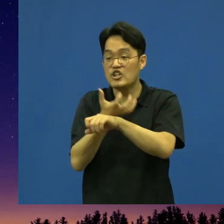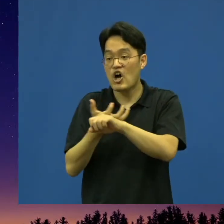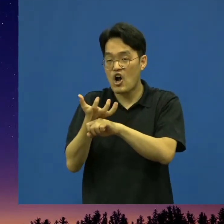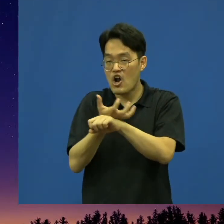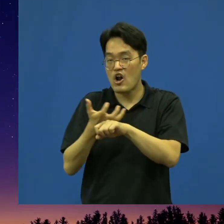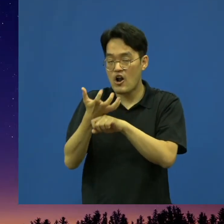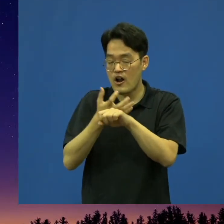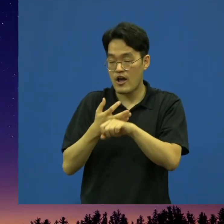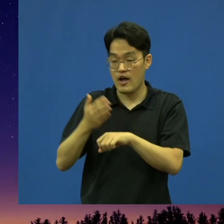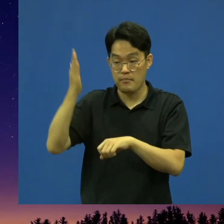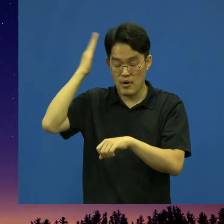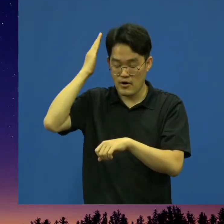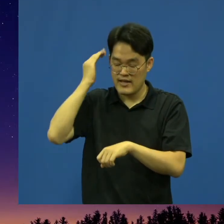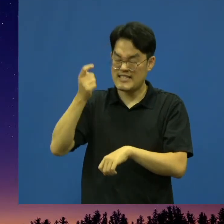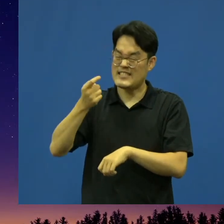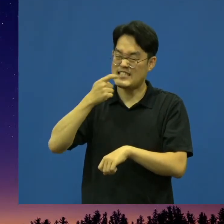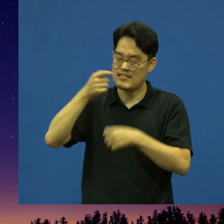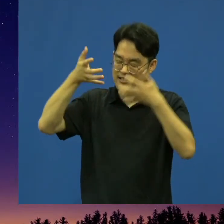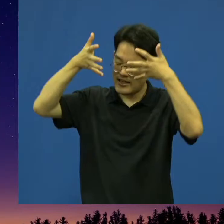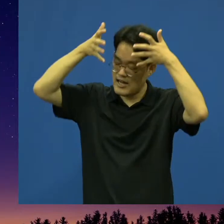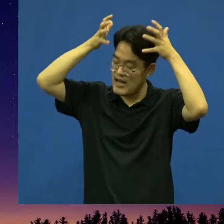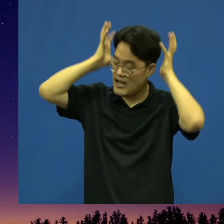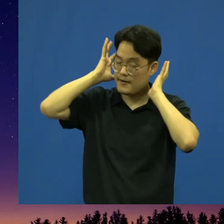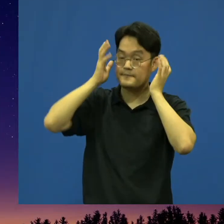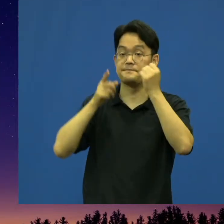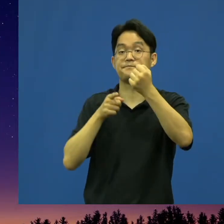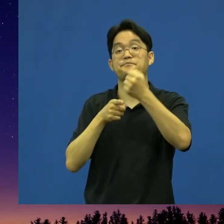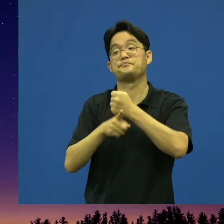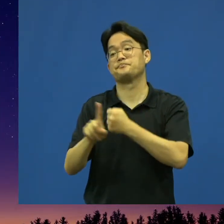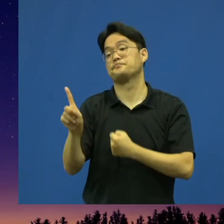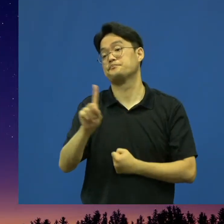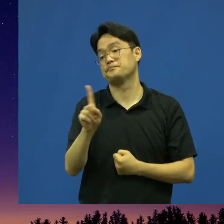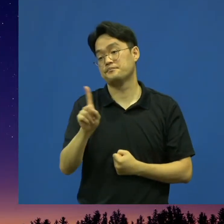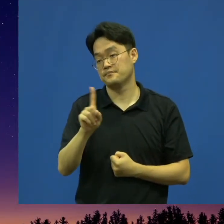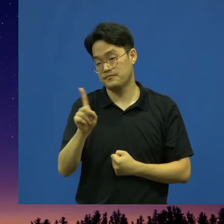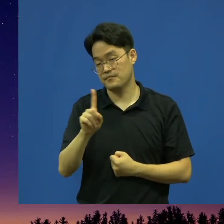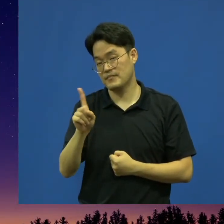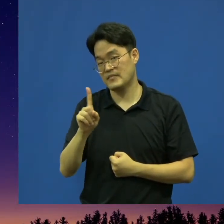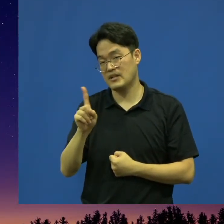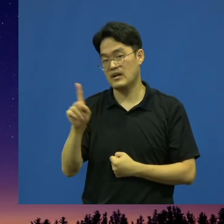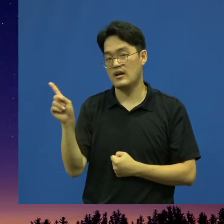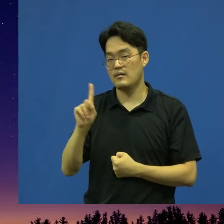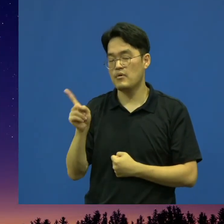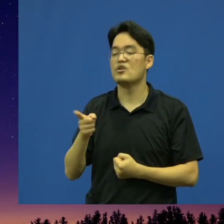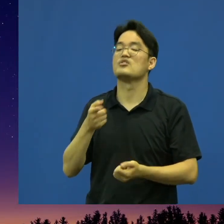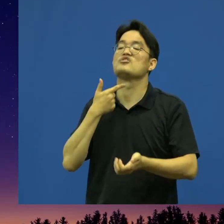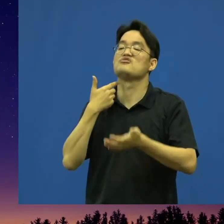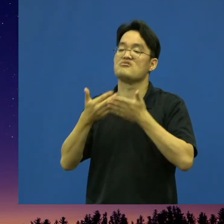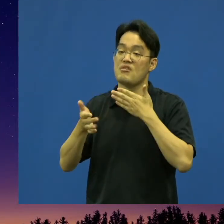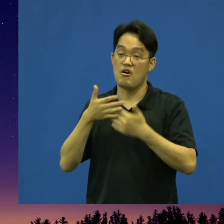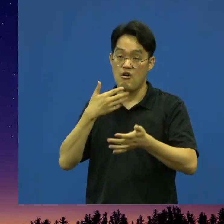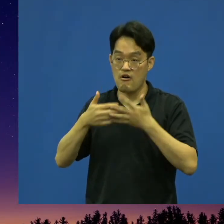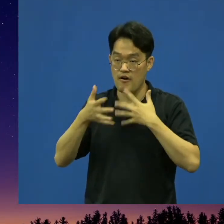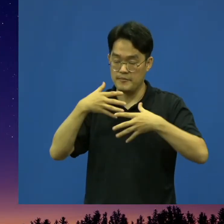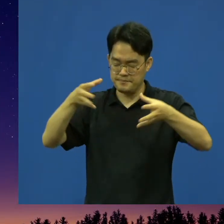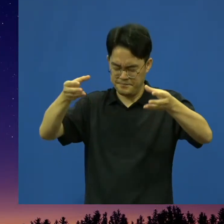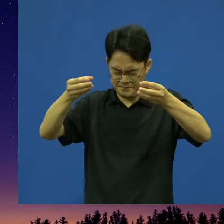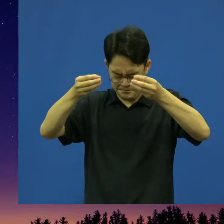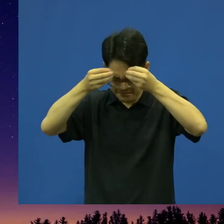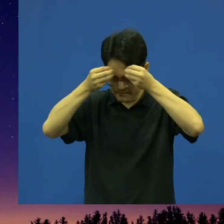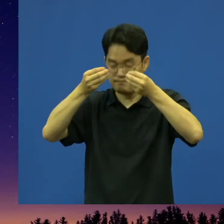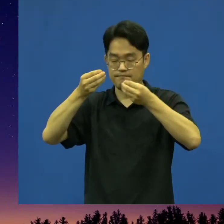머리가 하얗다. 이게 뭘 보여줍니까? 연륜과 그 숙달됨을 보여주는